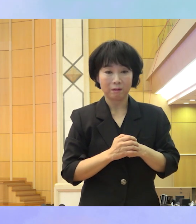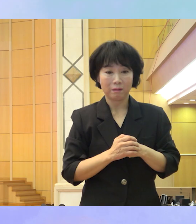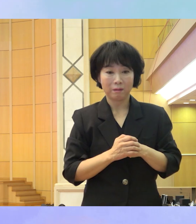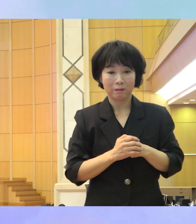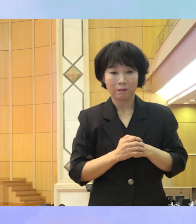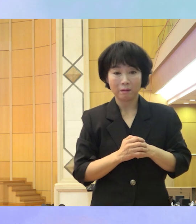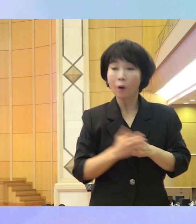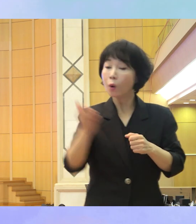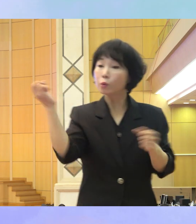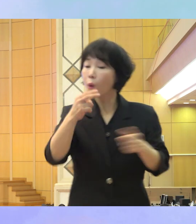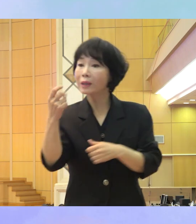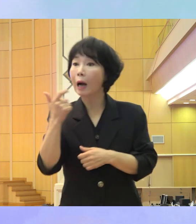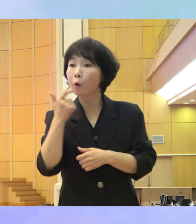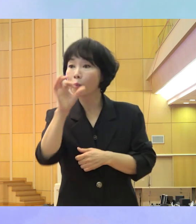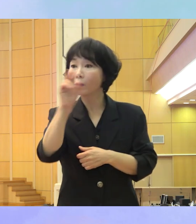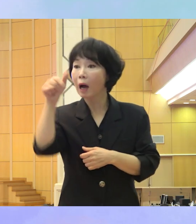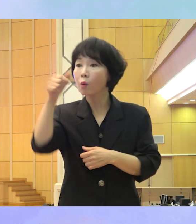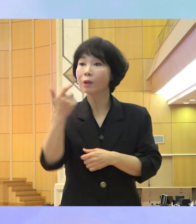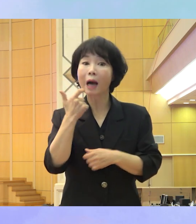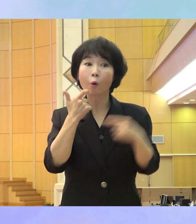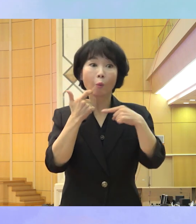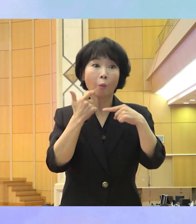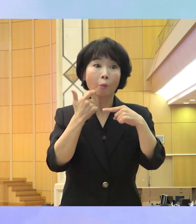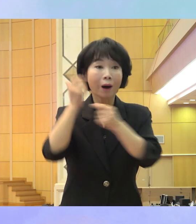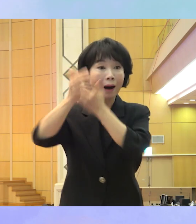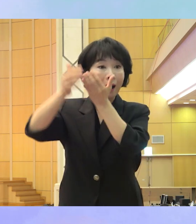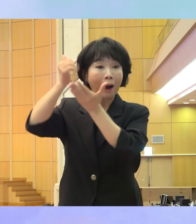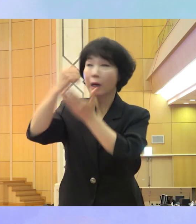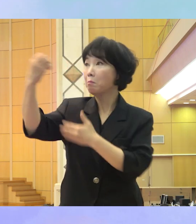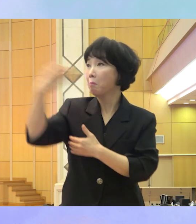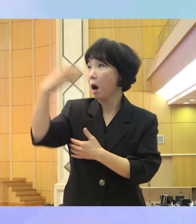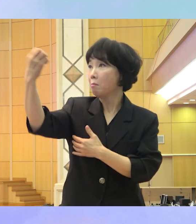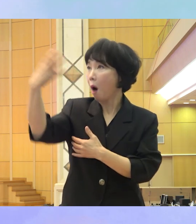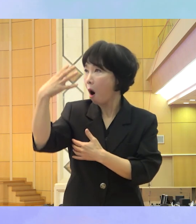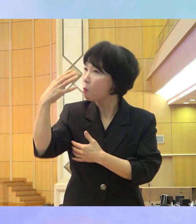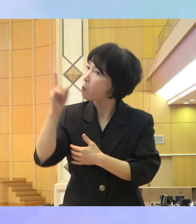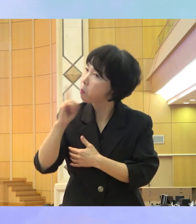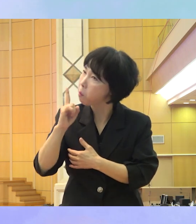여러분 야곱도 마찬가지입니다. 야곱도 역시 하나님이 말씀하기를